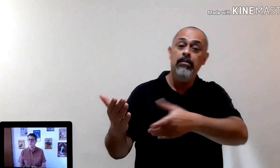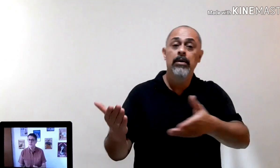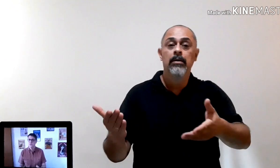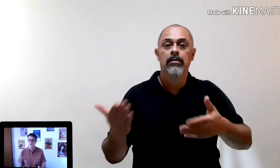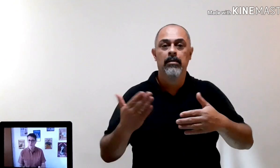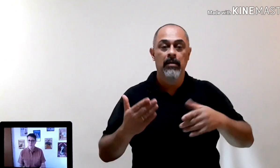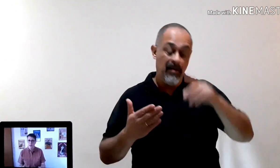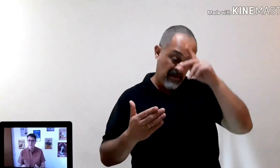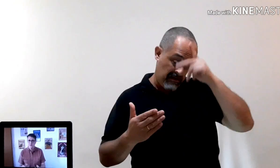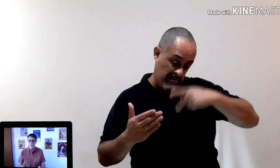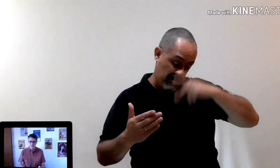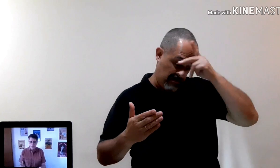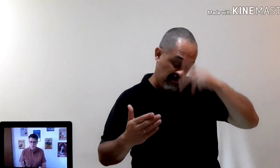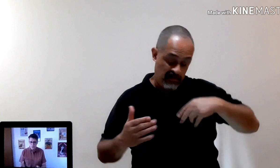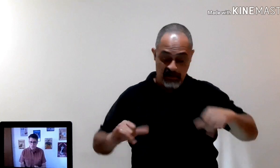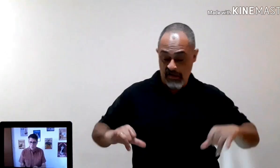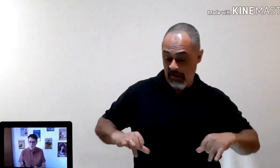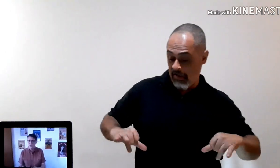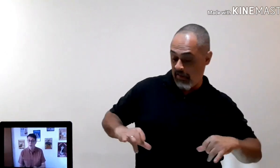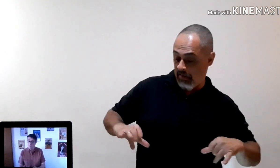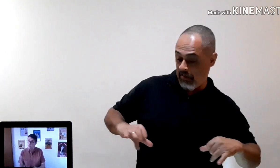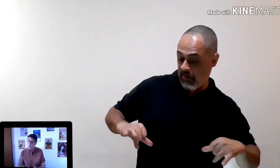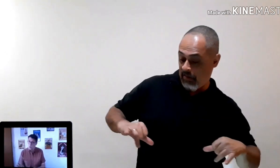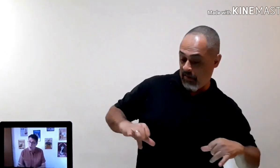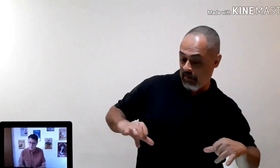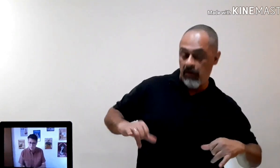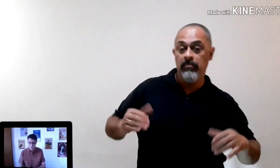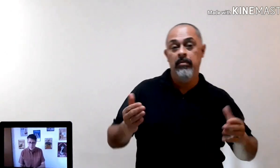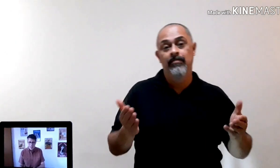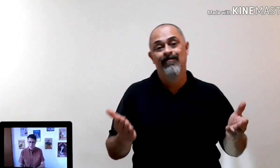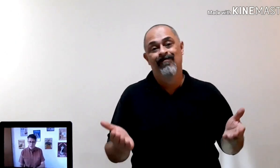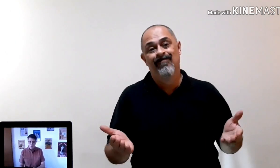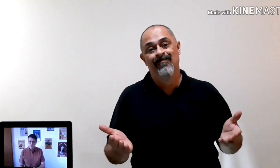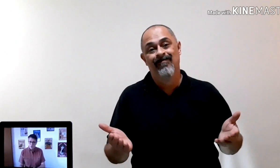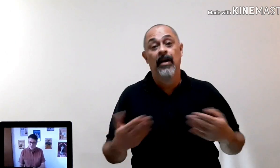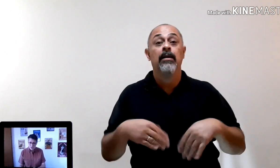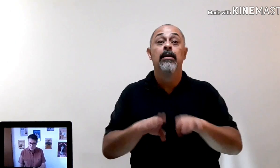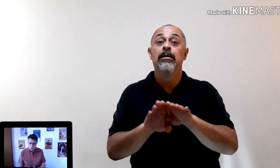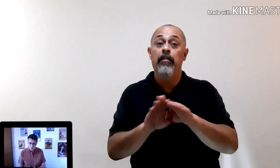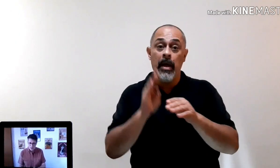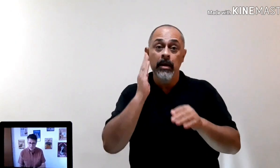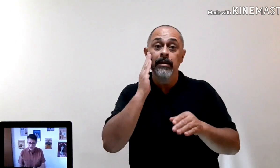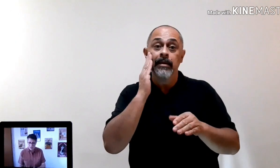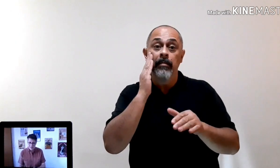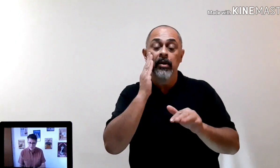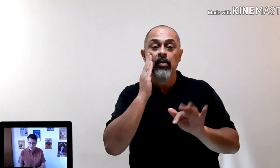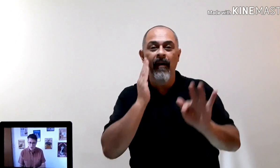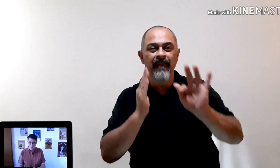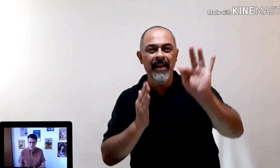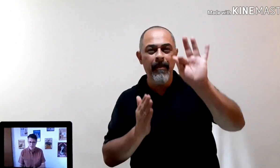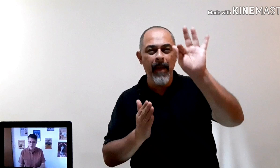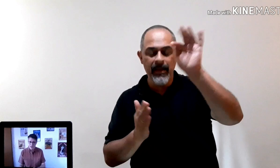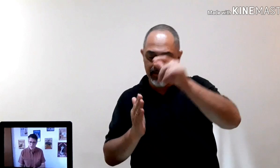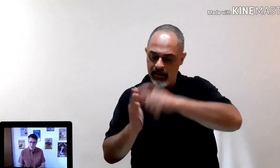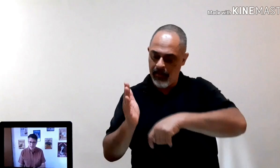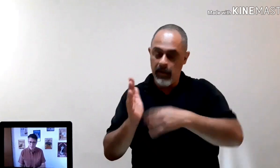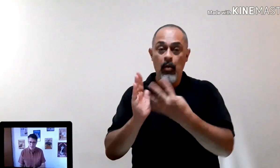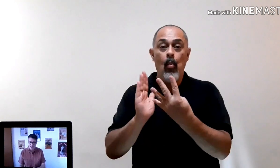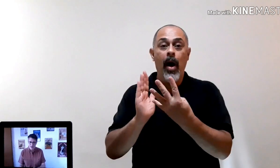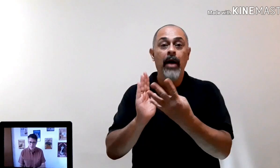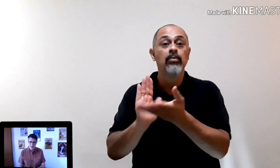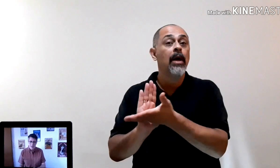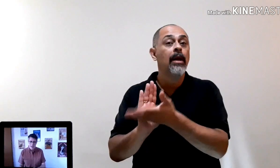mesmo livro de Filipenses, no versículo 11 do capítulo 4, não estou dizendo isso porque seja necessário, pois